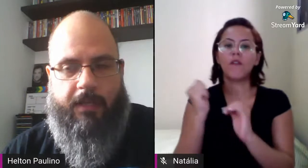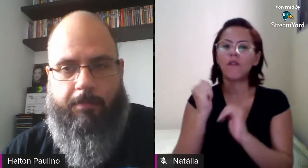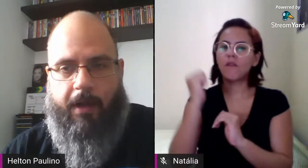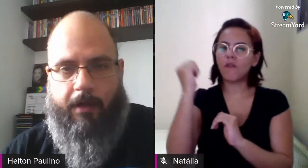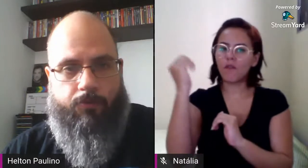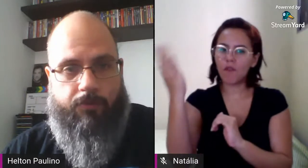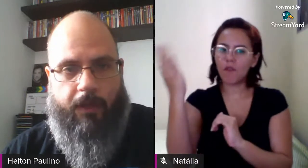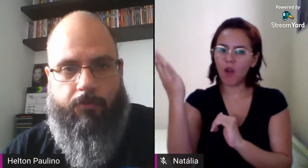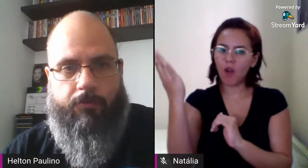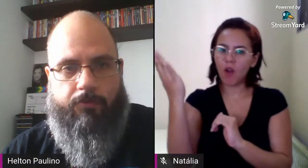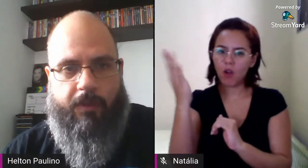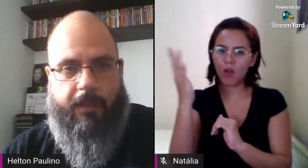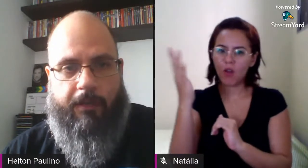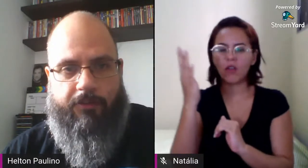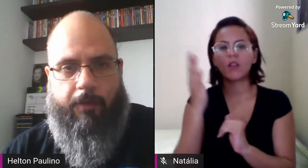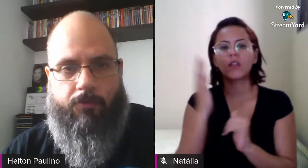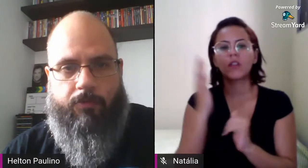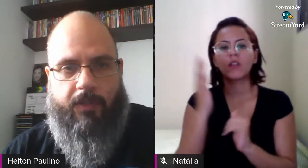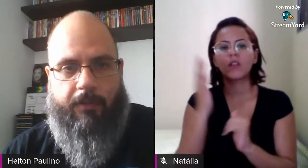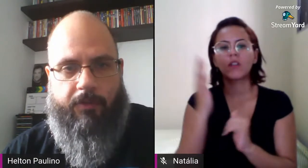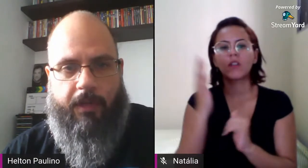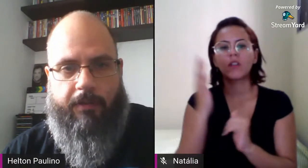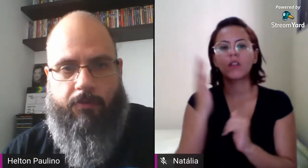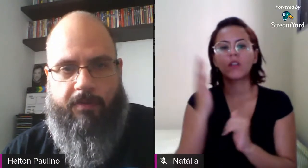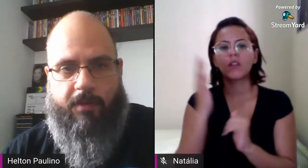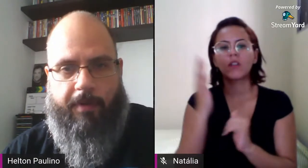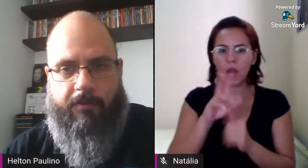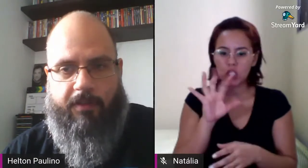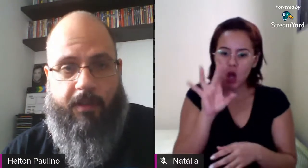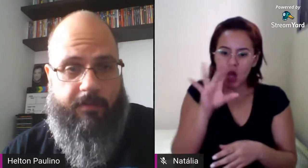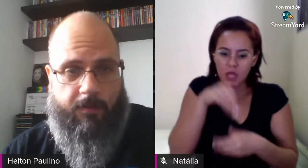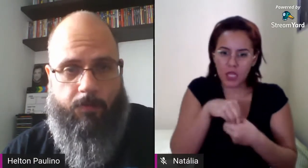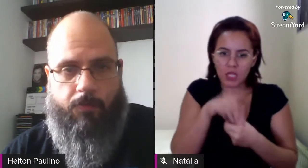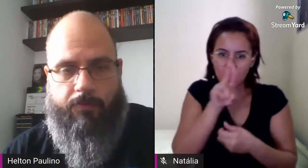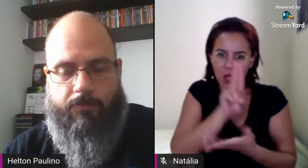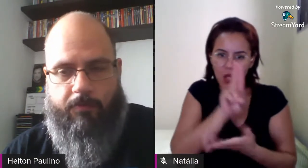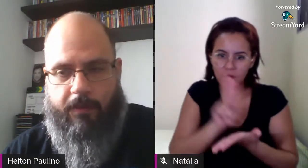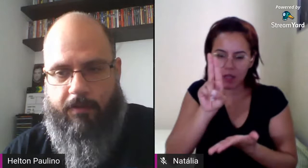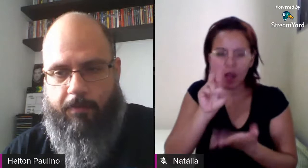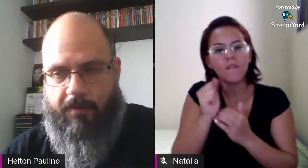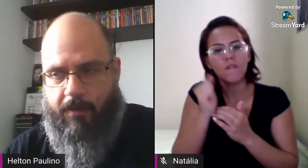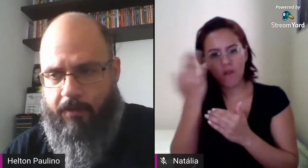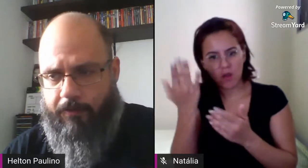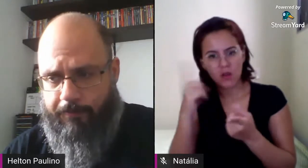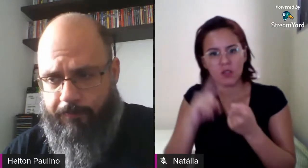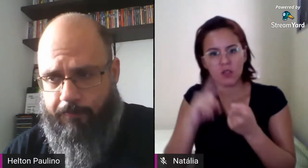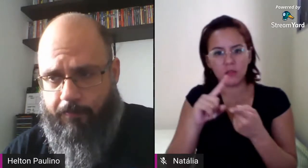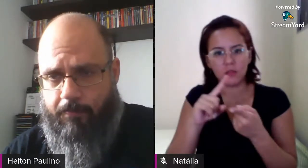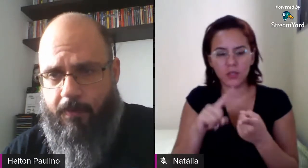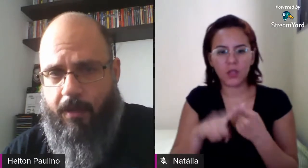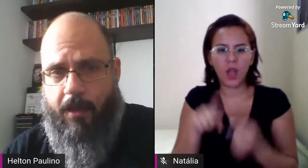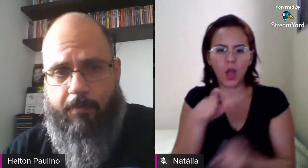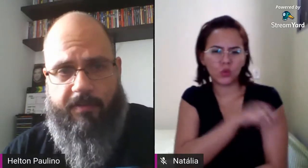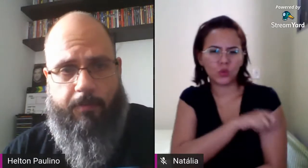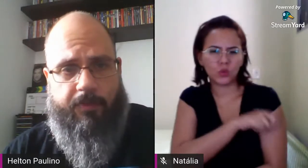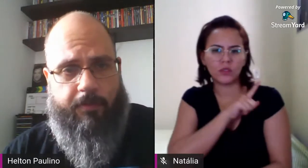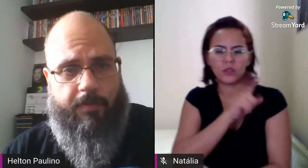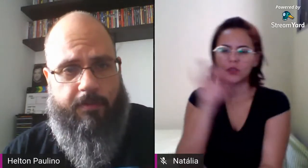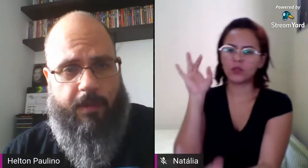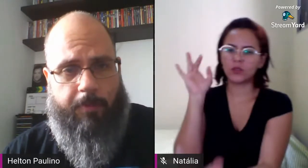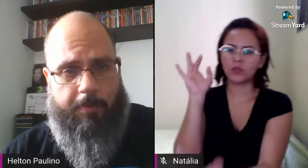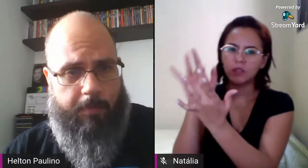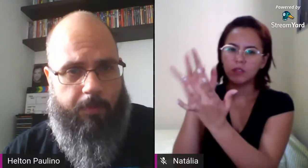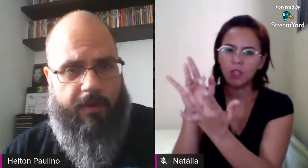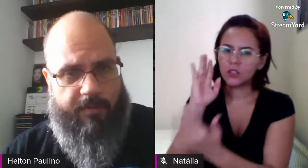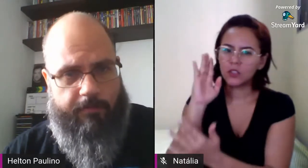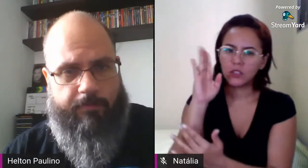culturais da cidade para os alunos, né, que eles tenham contato direto com esses aparelhos da cidade, que são muitos, diga-se de passagem, mas que muitas